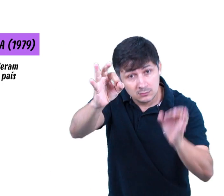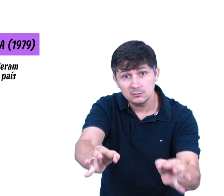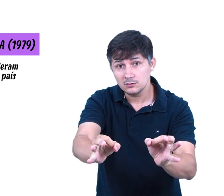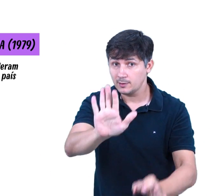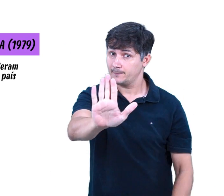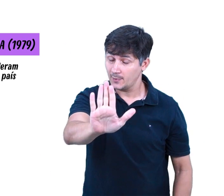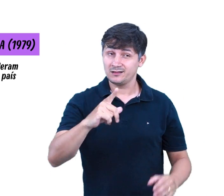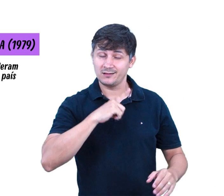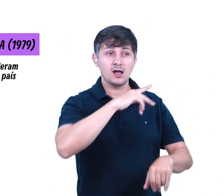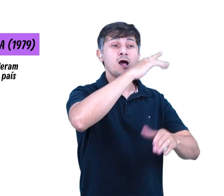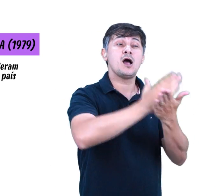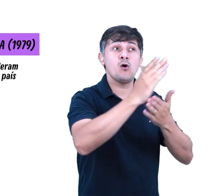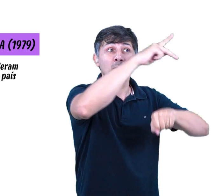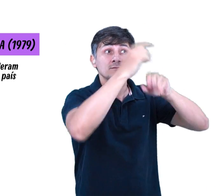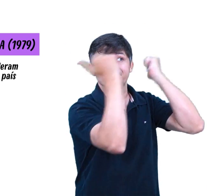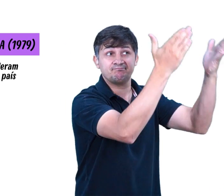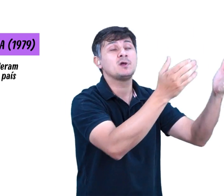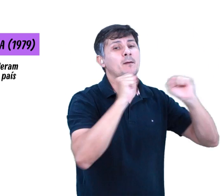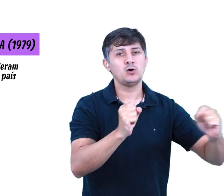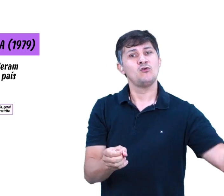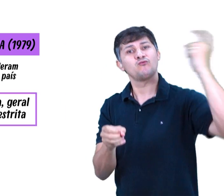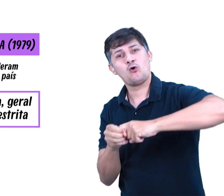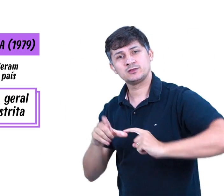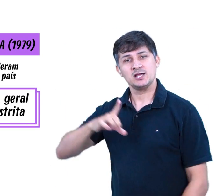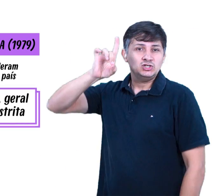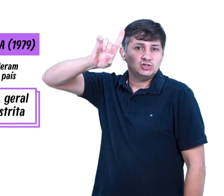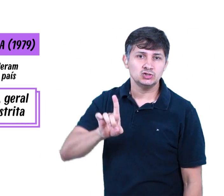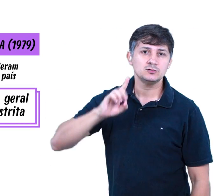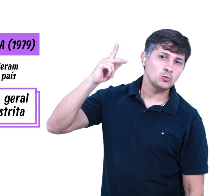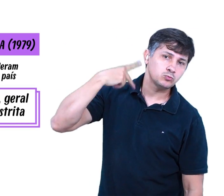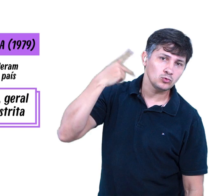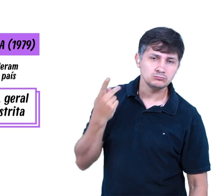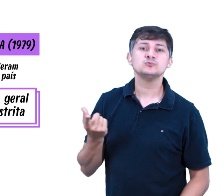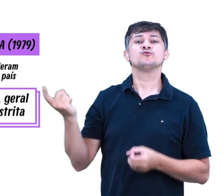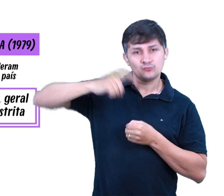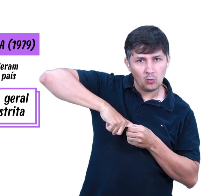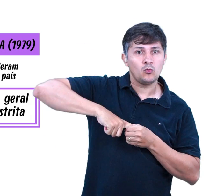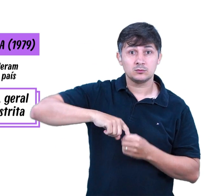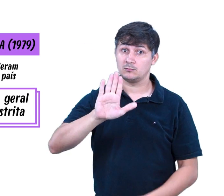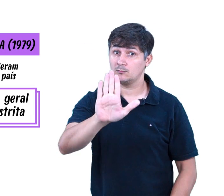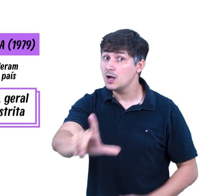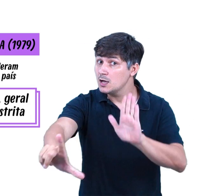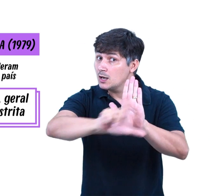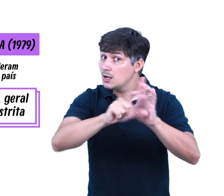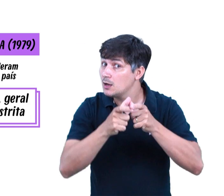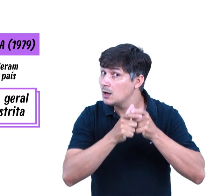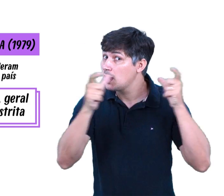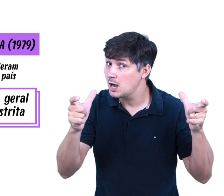seus direitos políticos restabelecidos. No entanto, a lei é ampla, geral e irrestrita, ou seja, engloba